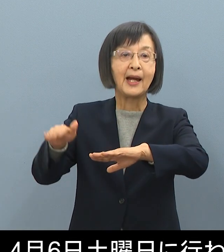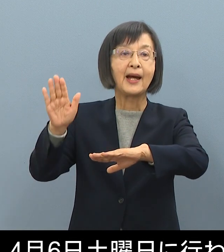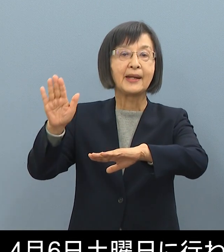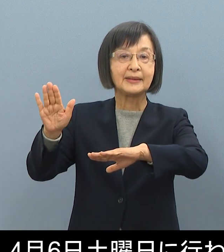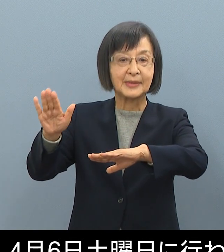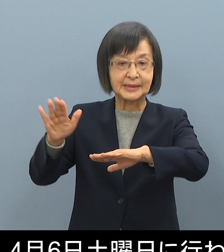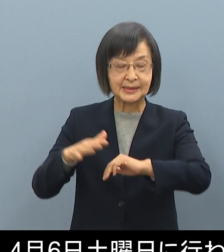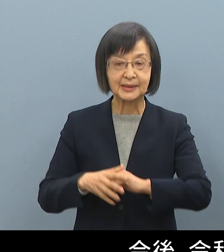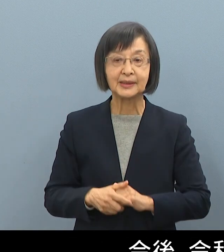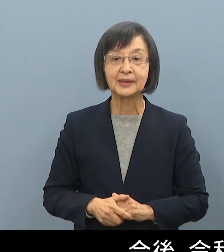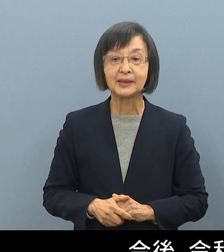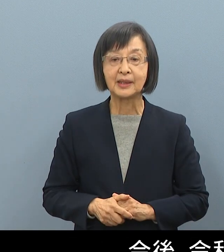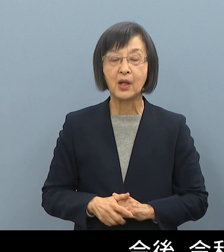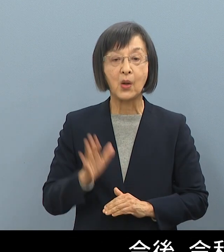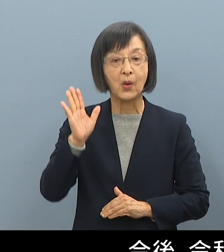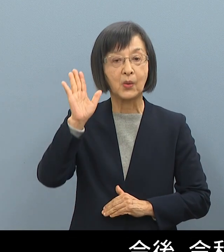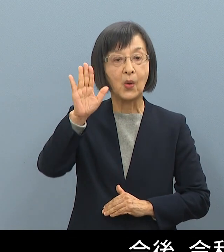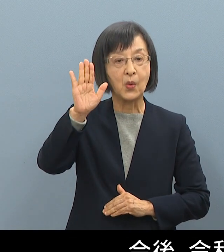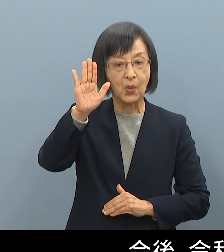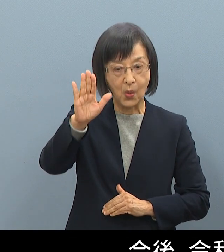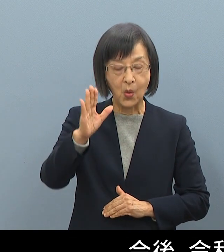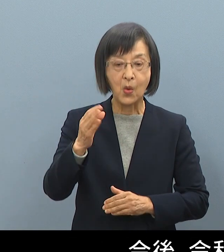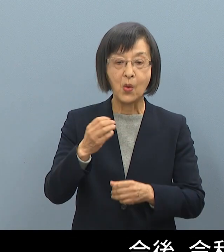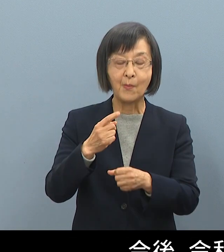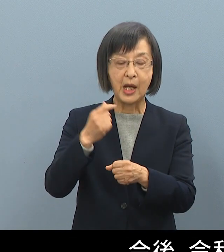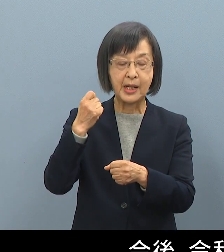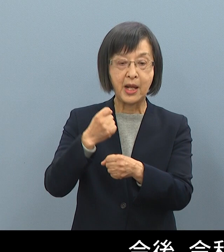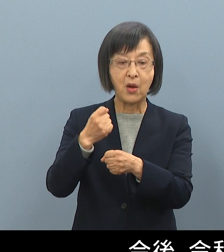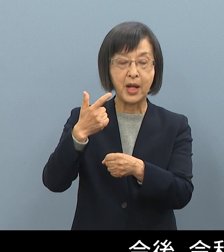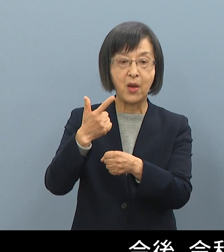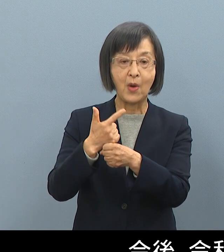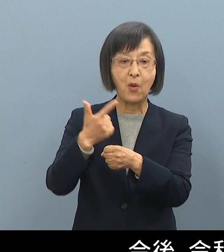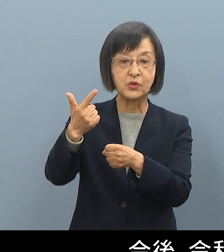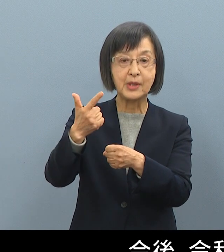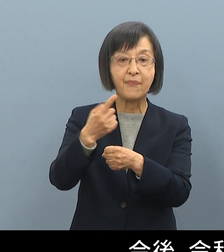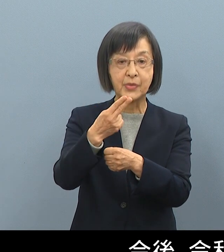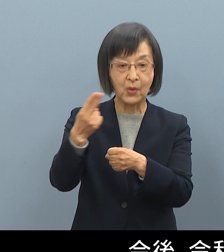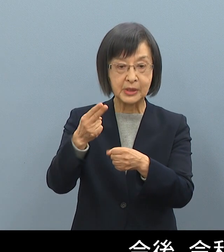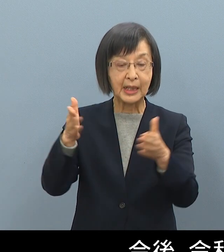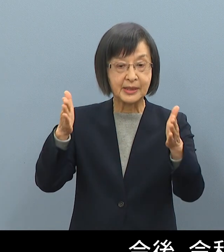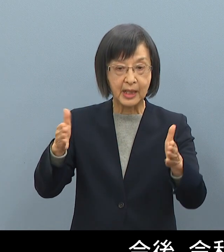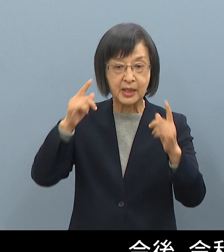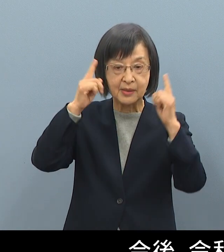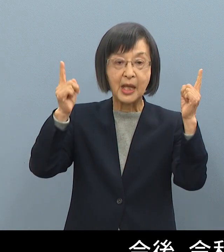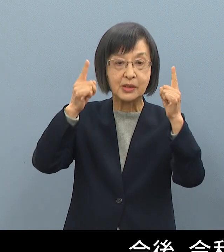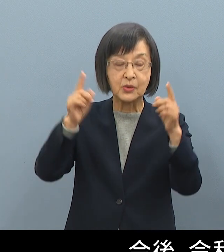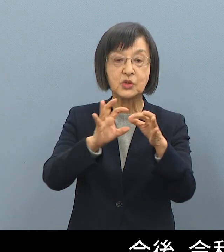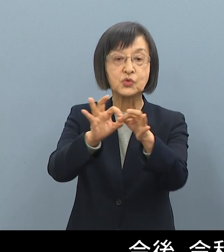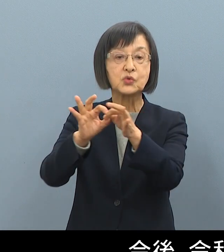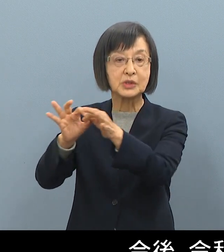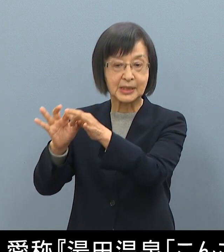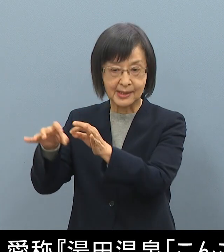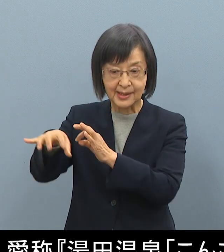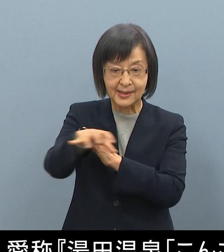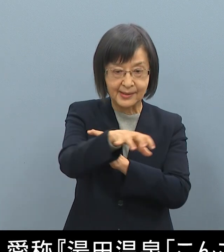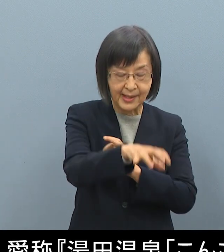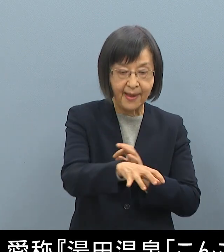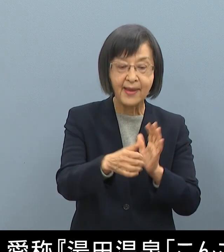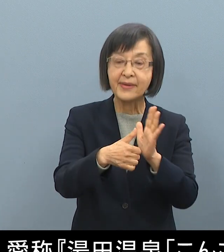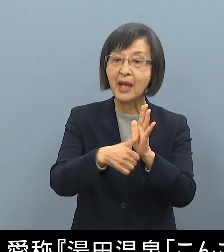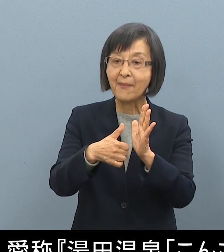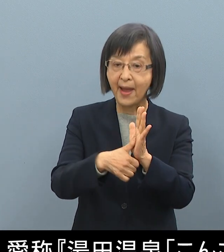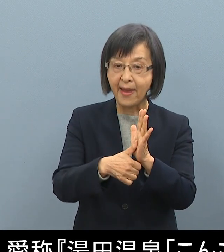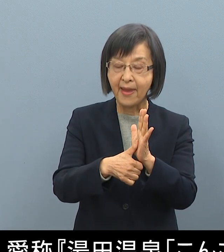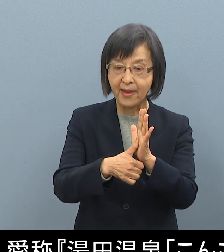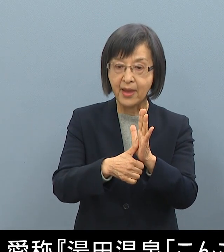。今後令和6年度に開催するプレイベント等の機会を通じまして、愛称湯